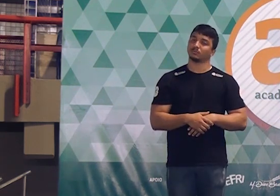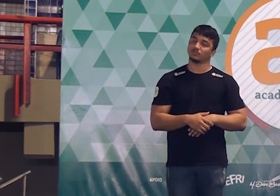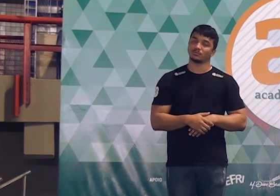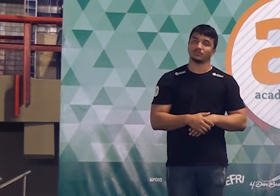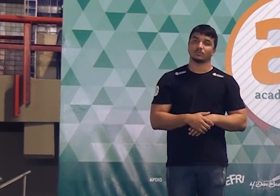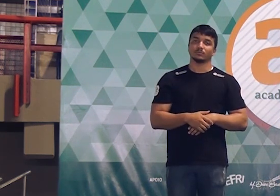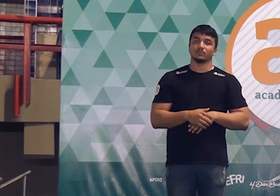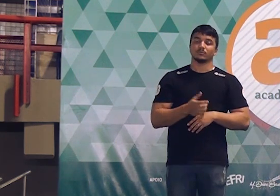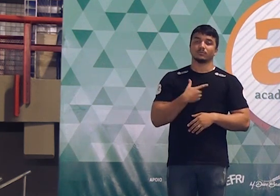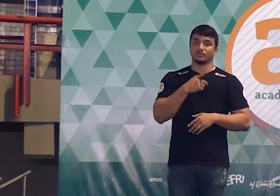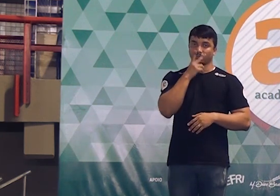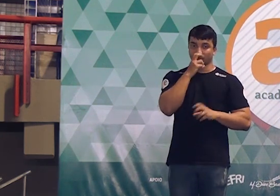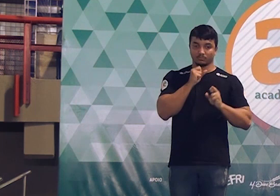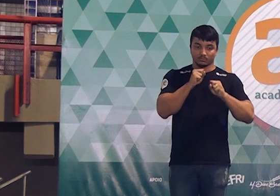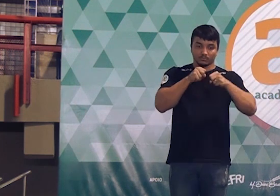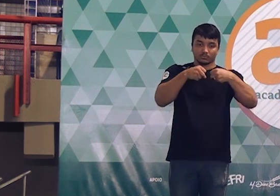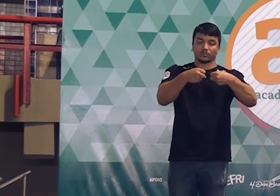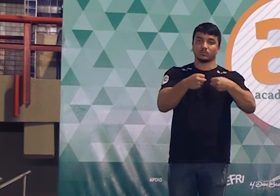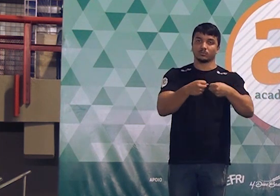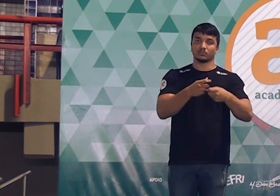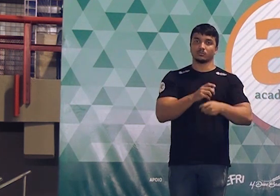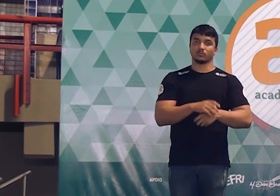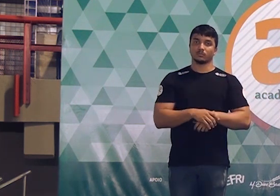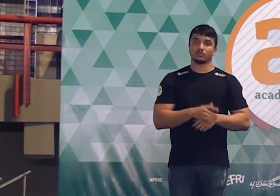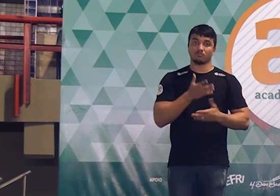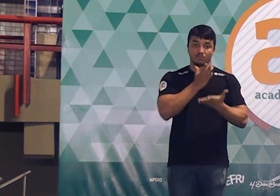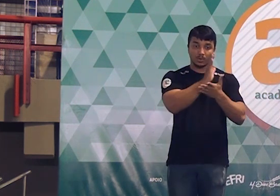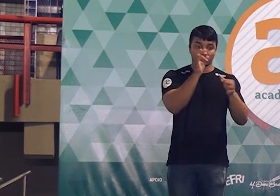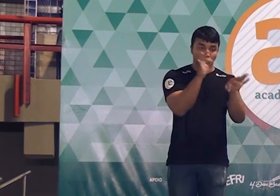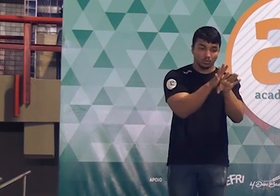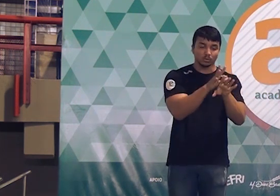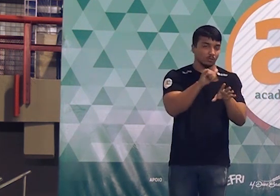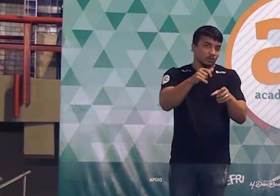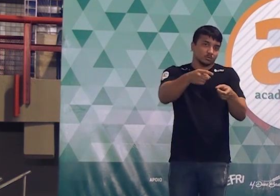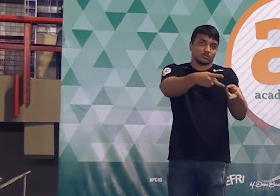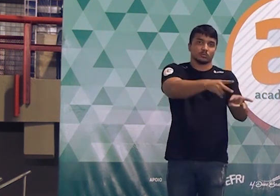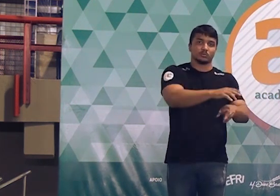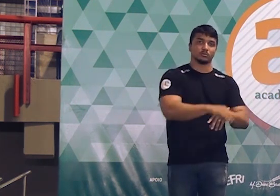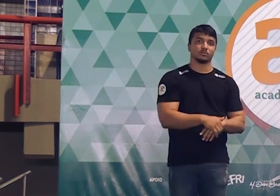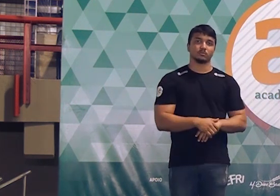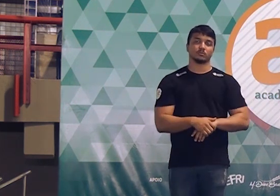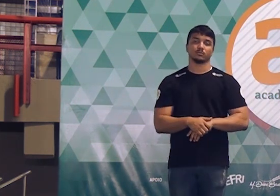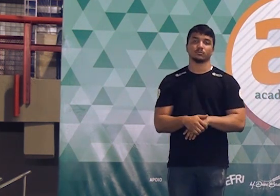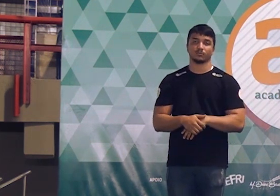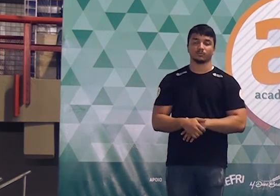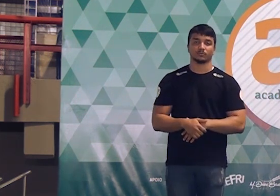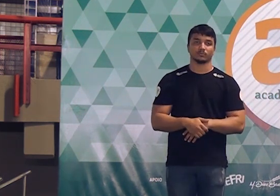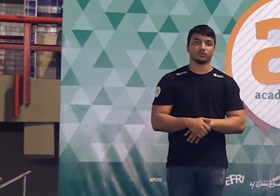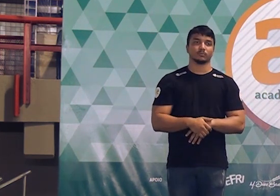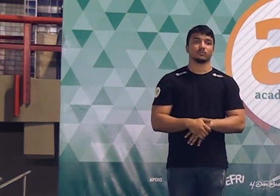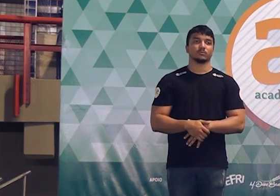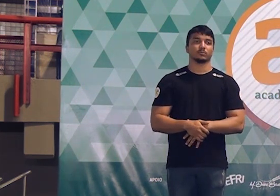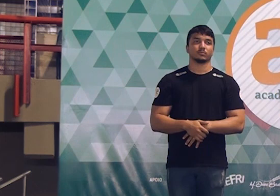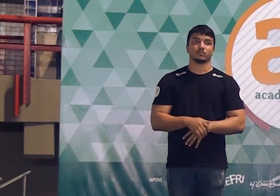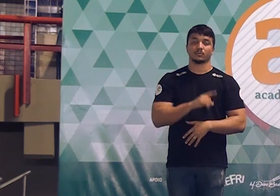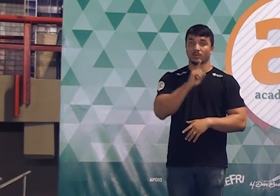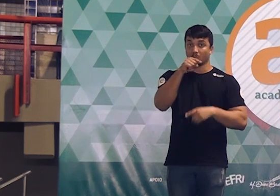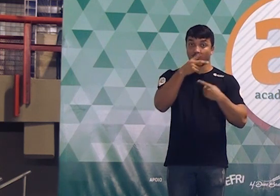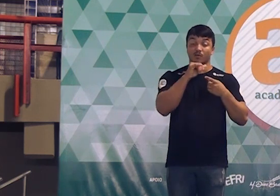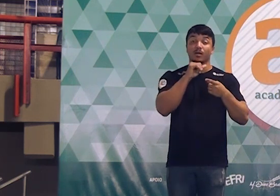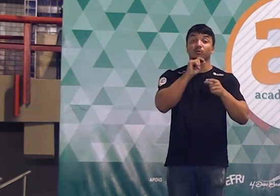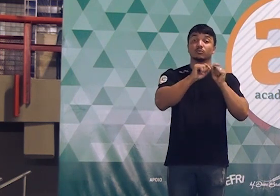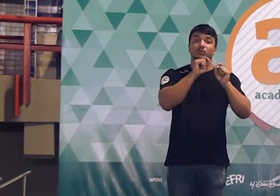né? Só desiste quando passar. E aí você desiste de ser vestibulando, beleza? E o resto você vai